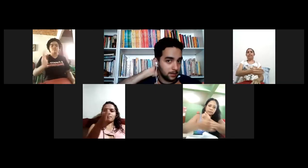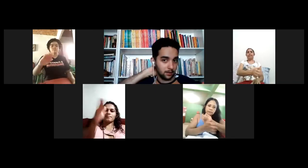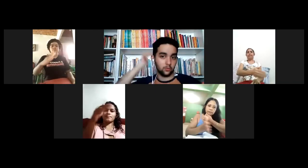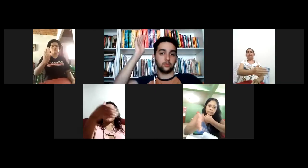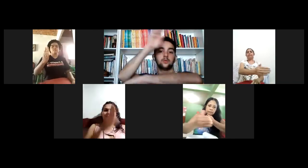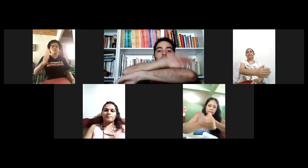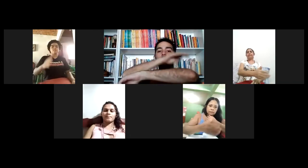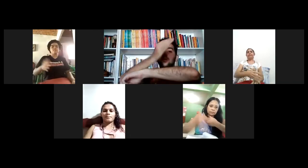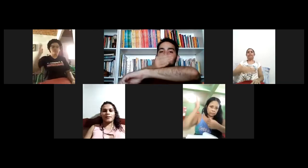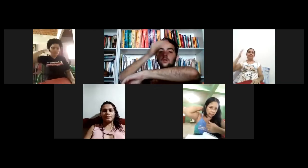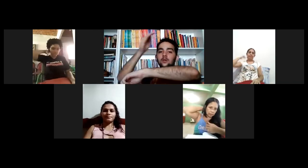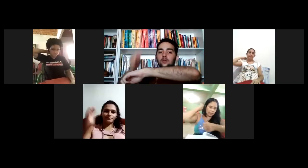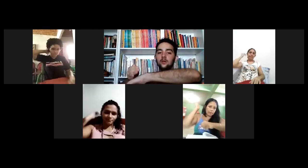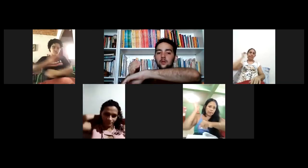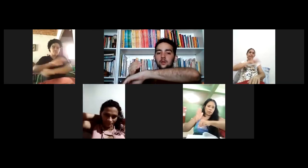camelo,